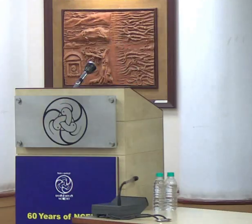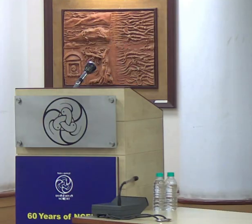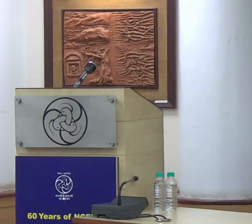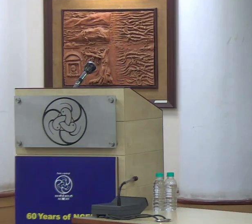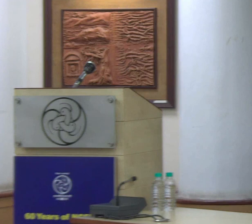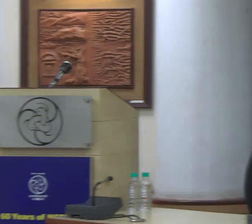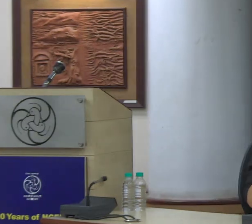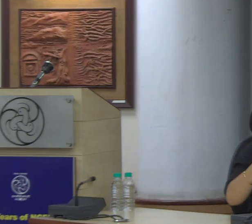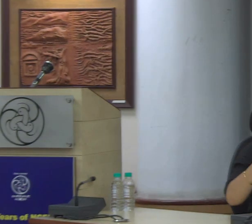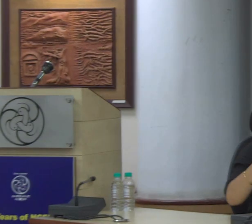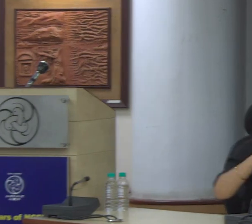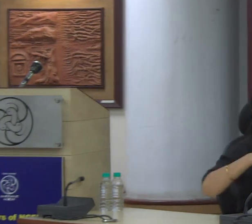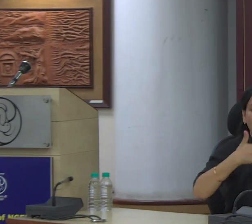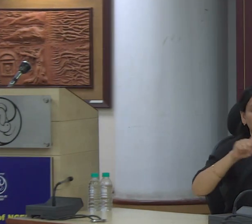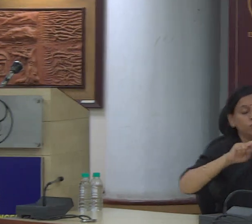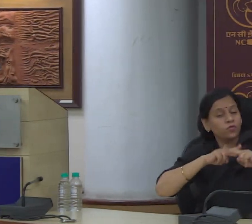it's a full-fledged language